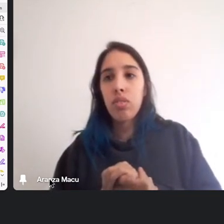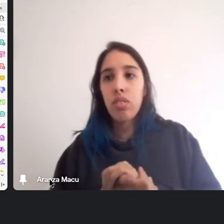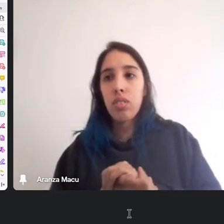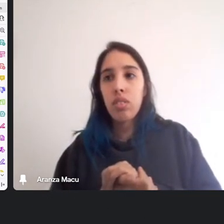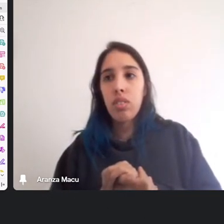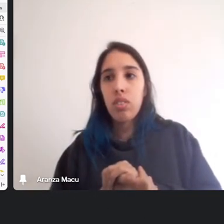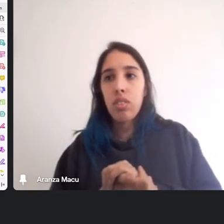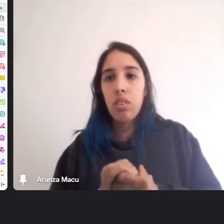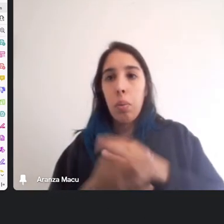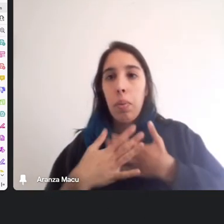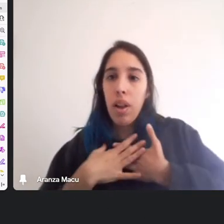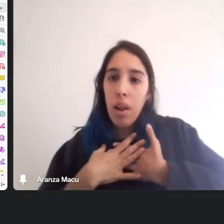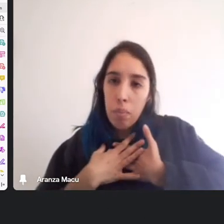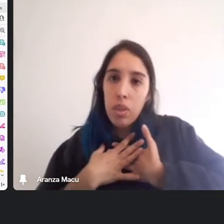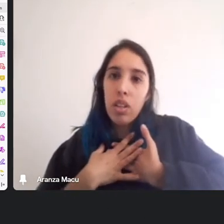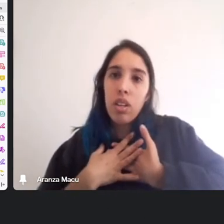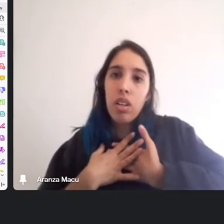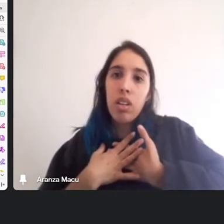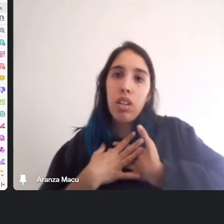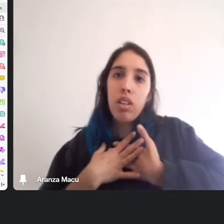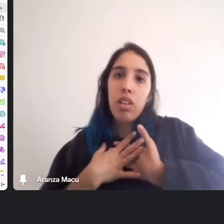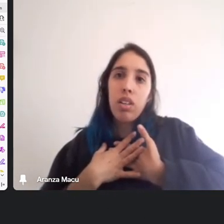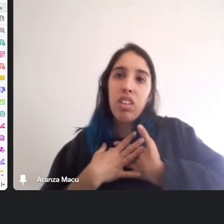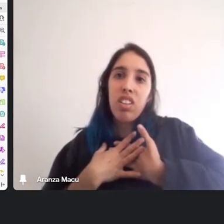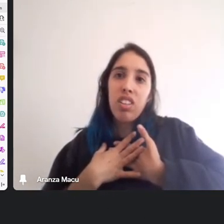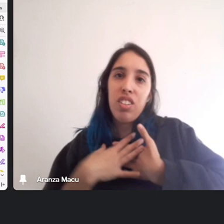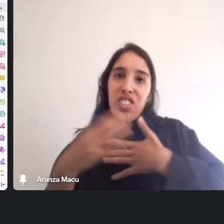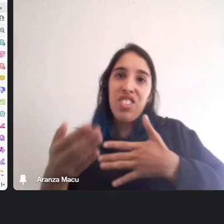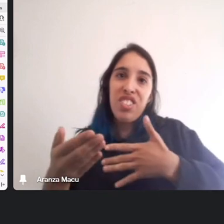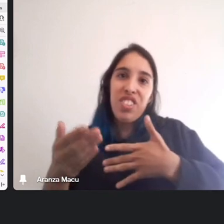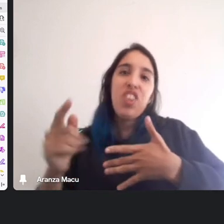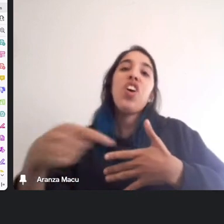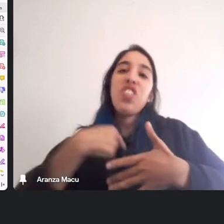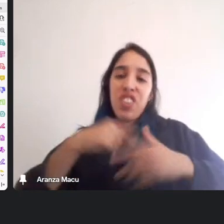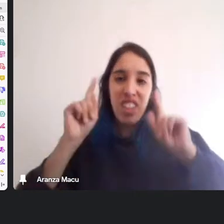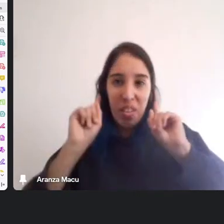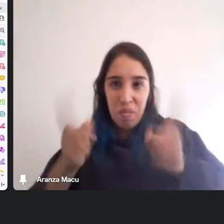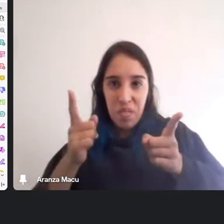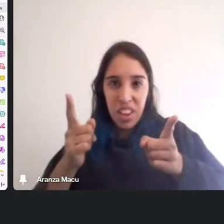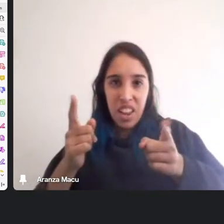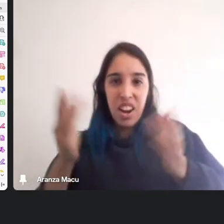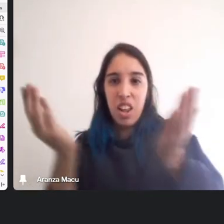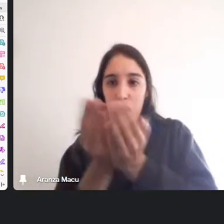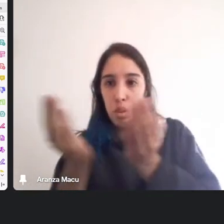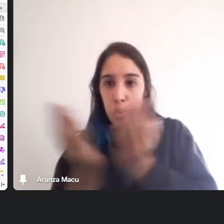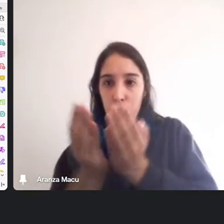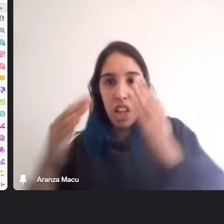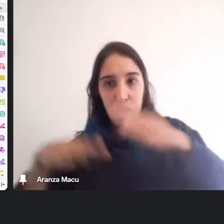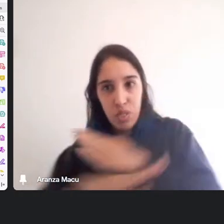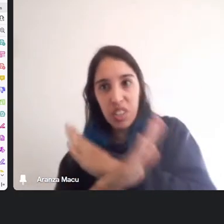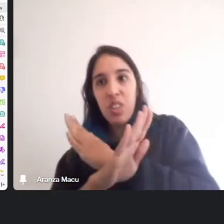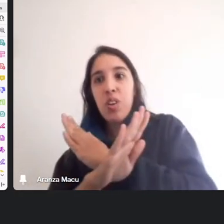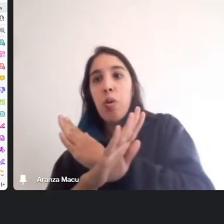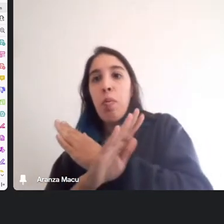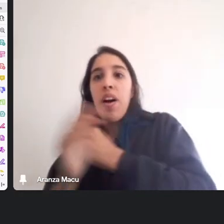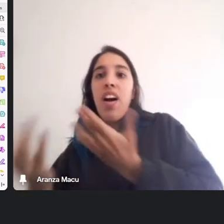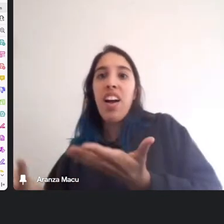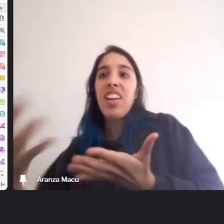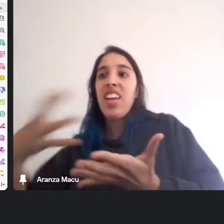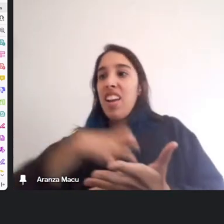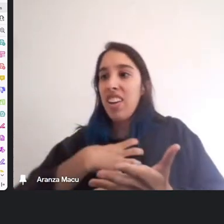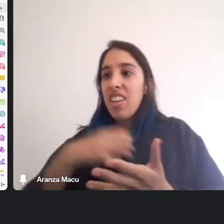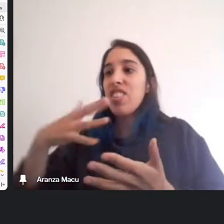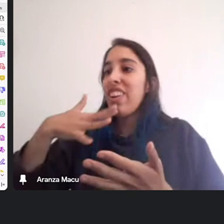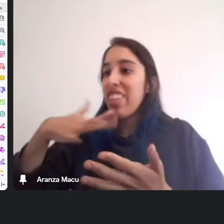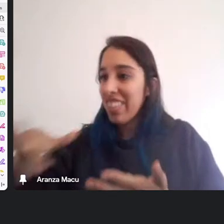parece, yo también estoy estudiando una lengua extranjera y en la clase comprendo todo, pero después, si no, a la otra clase